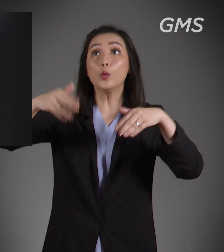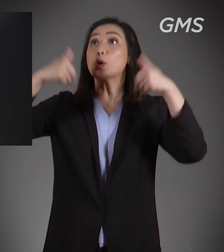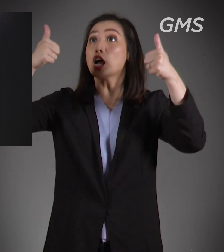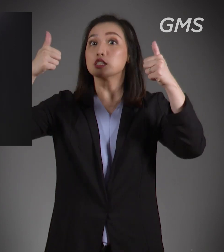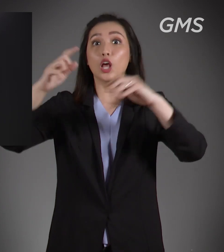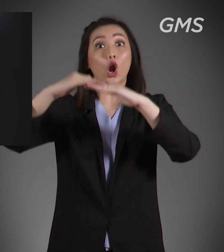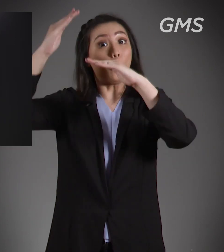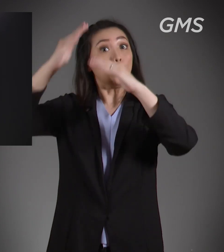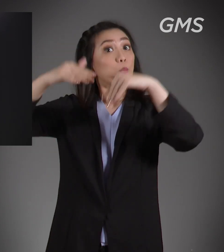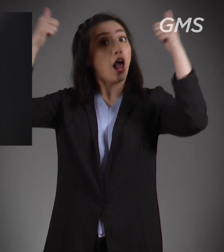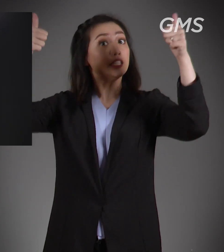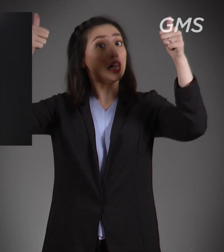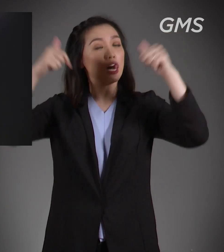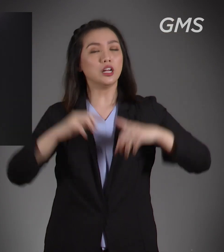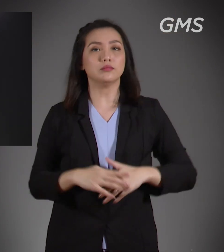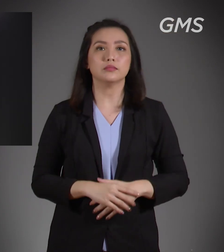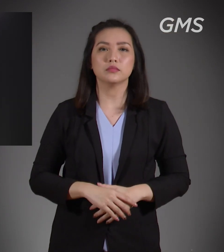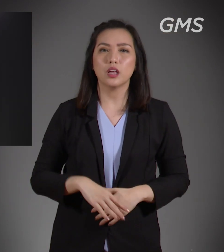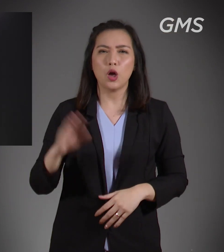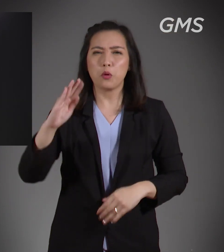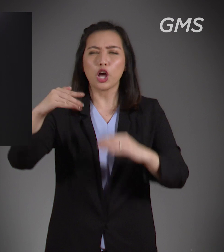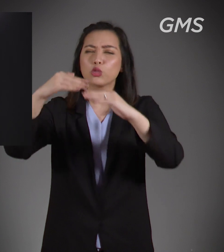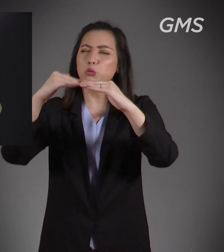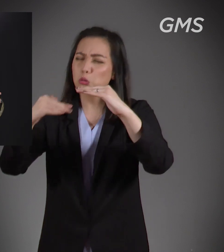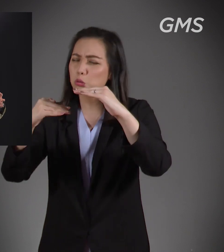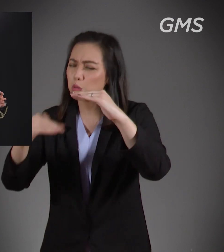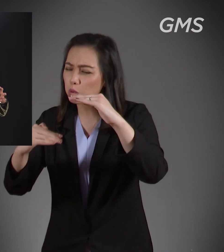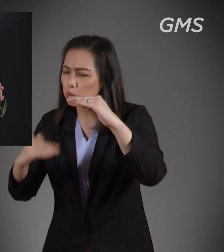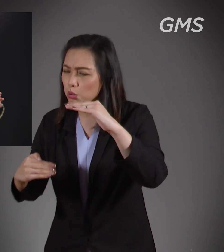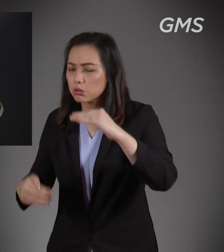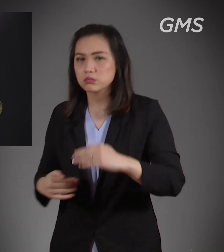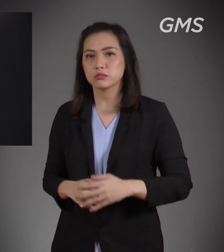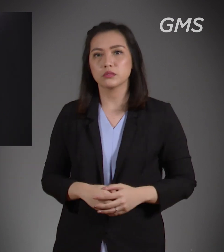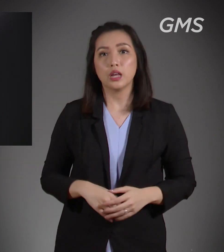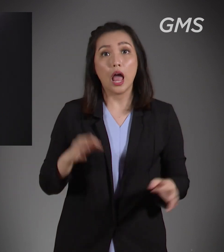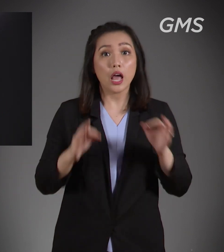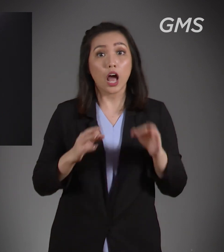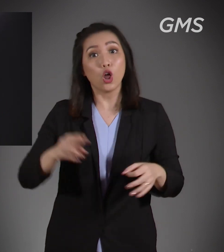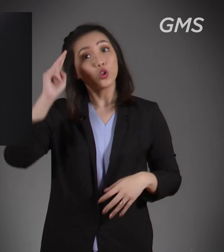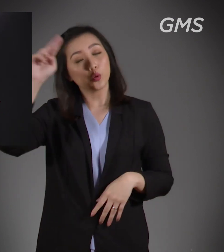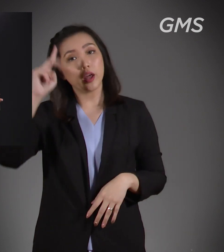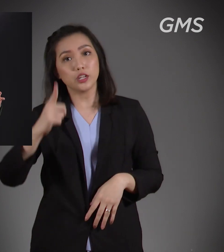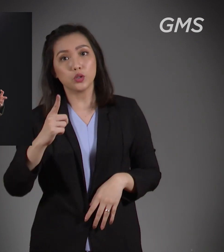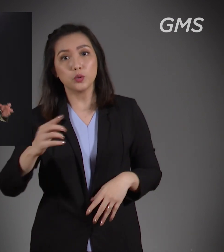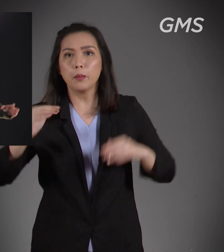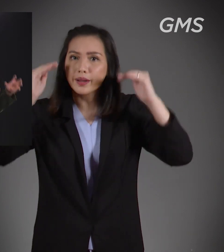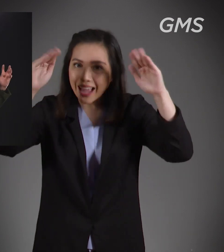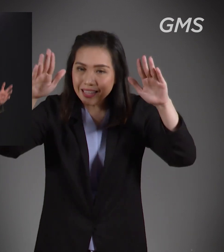generasi penerus lebih jaya lagi. Bukankah Tuhan kalau memelihara, menjaga wine atau anggur di Kana